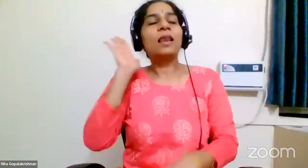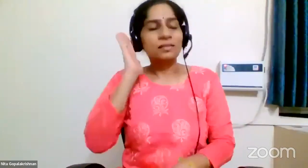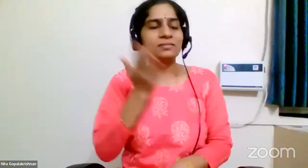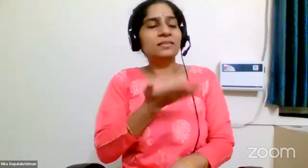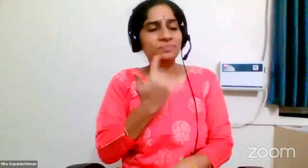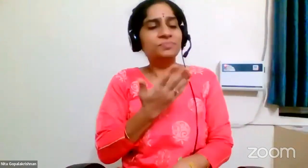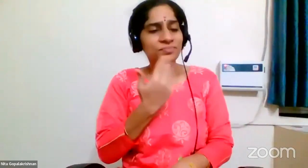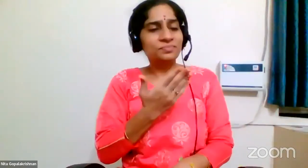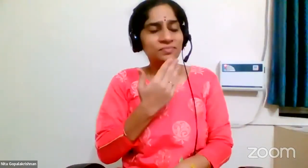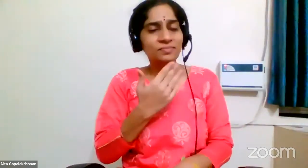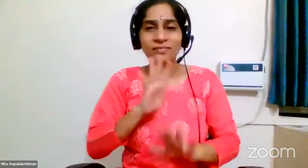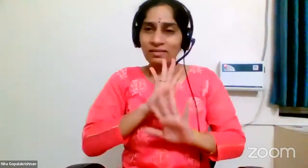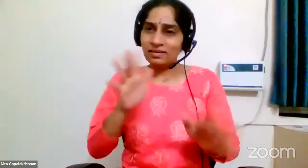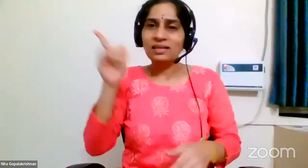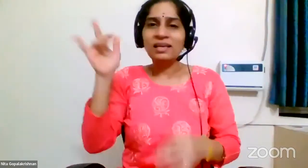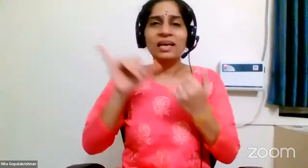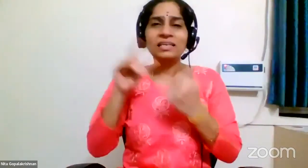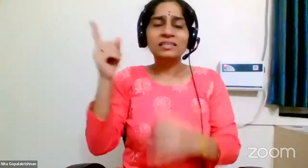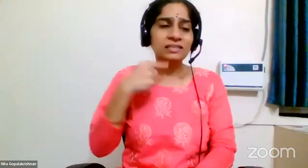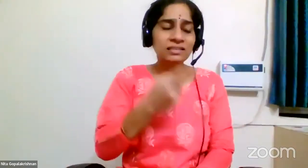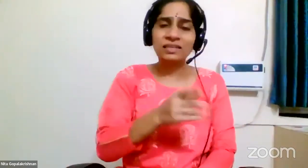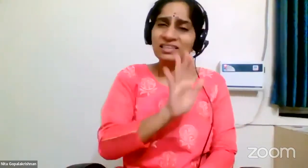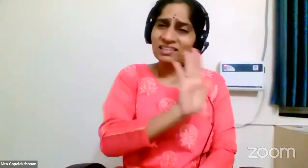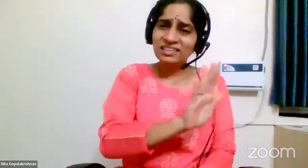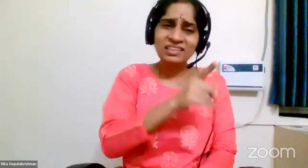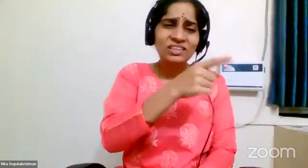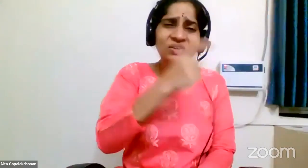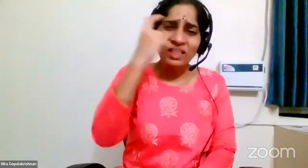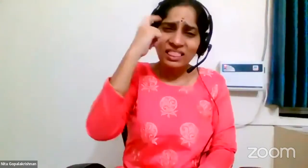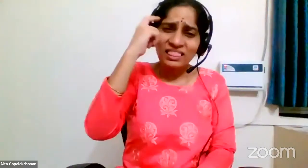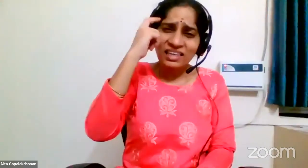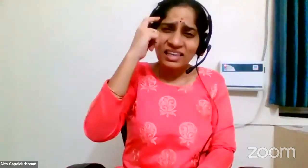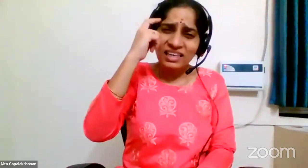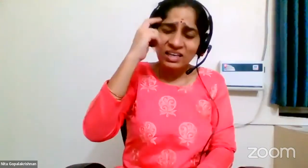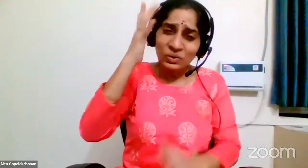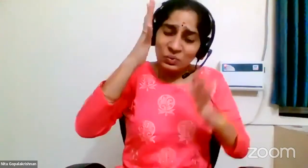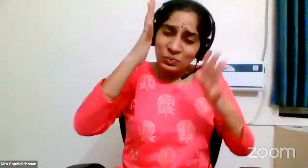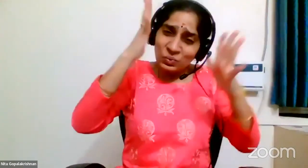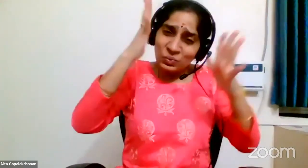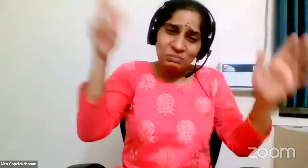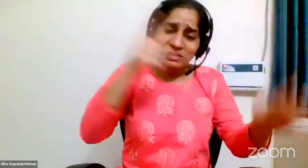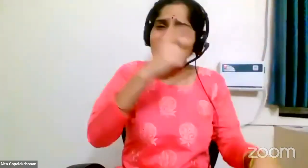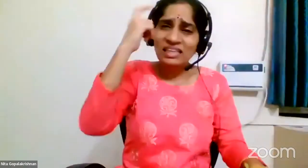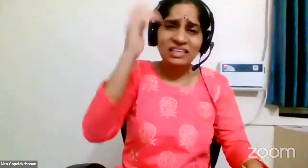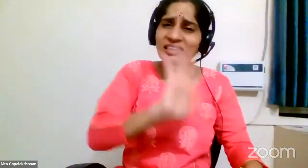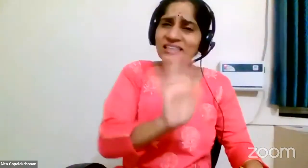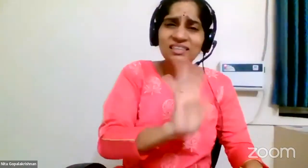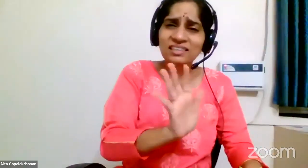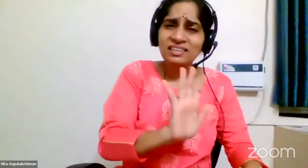तुम ज्यादा सोच रहे हो कि तुम्हें कर्म के विषय में पता है तो तुम जान लो कि अभी तुम्हें कुछ भी नहीं पता।